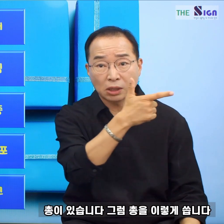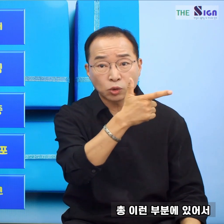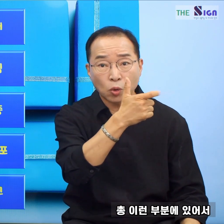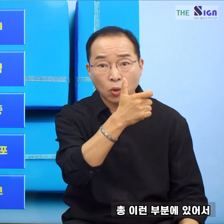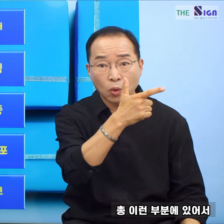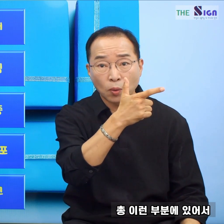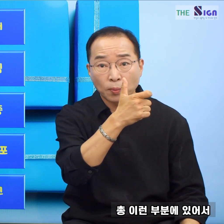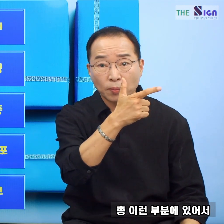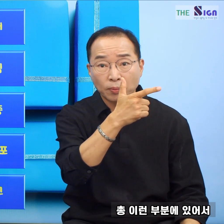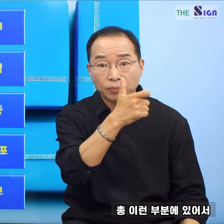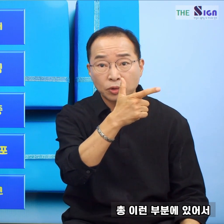총.